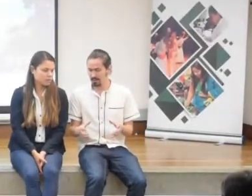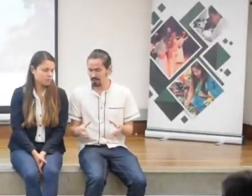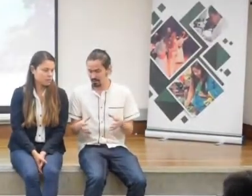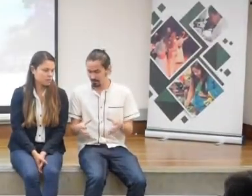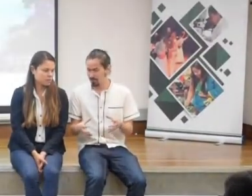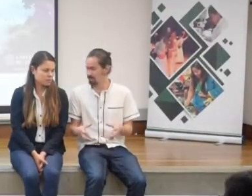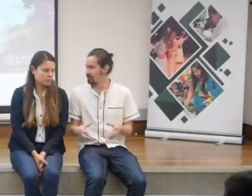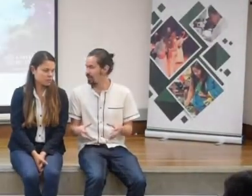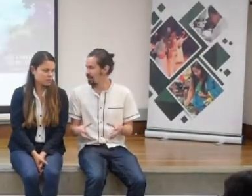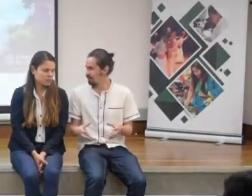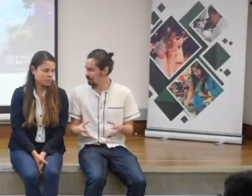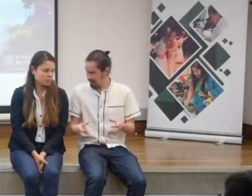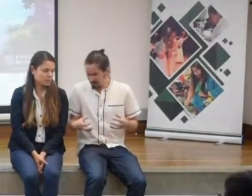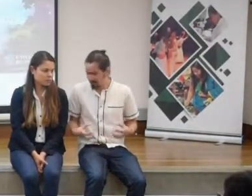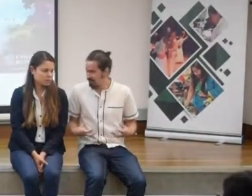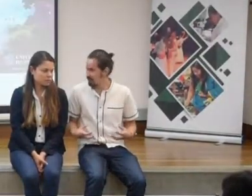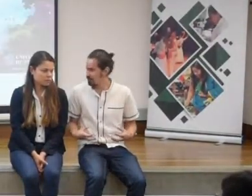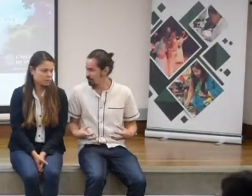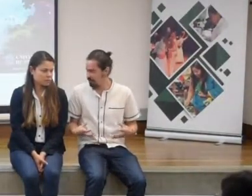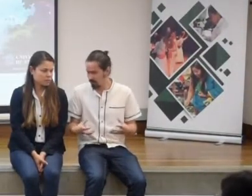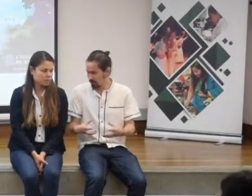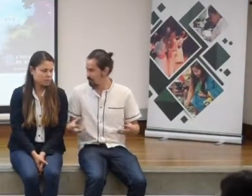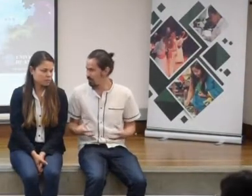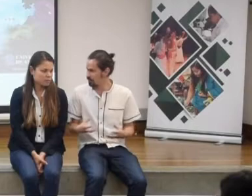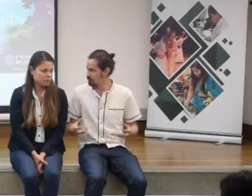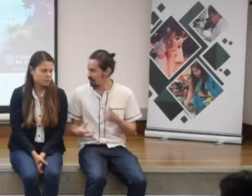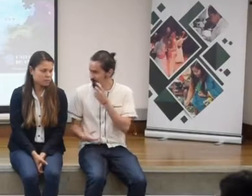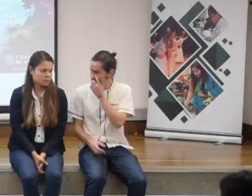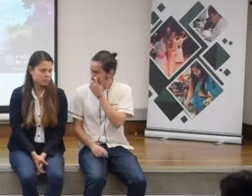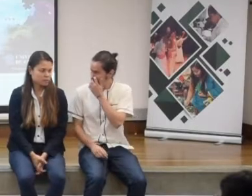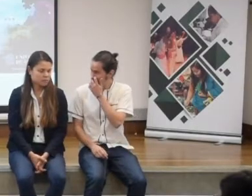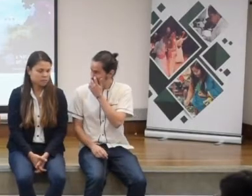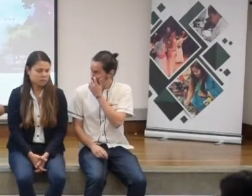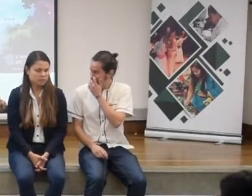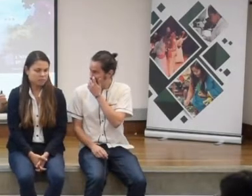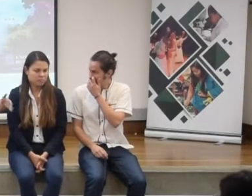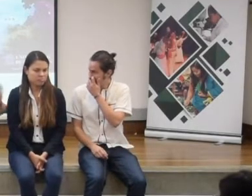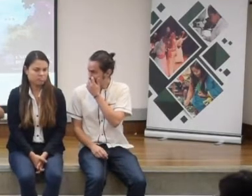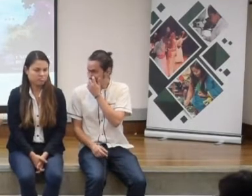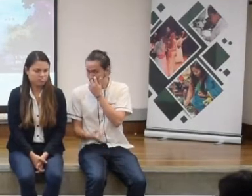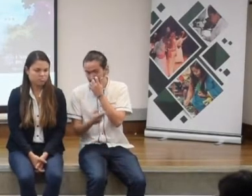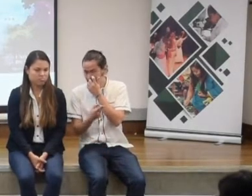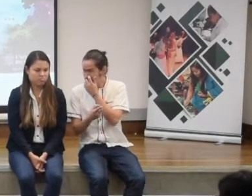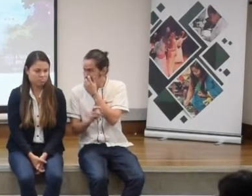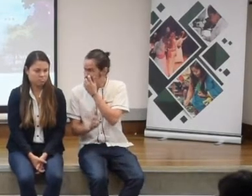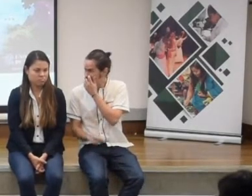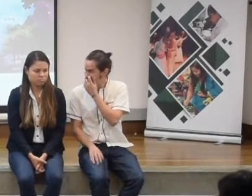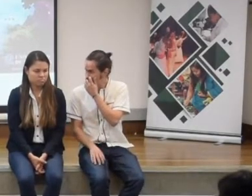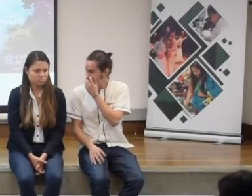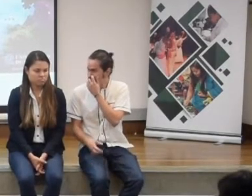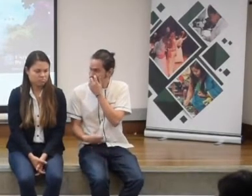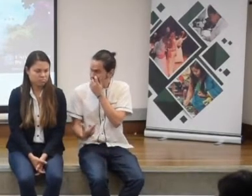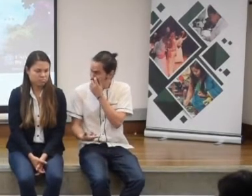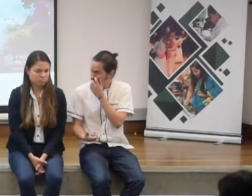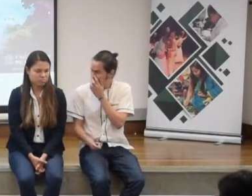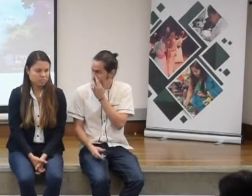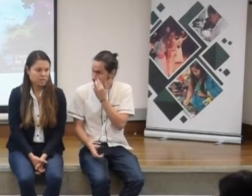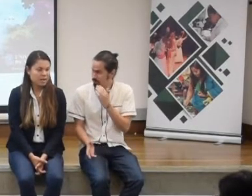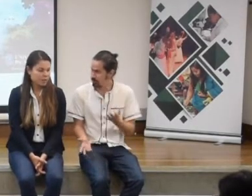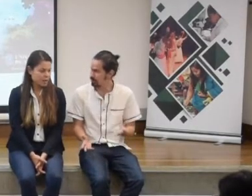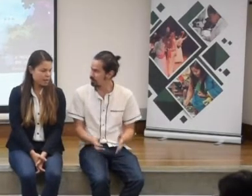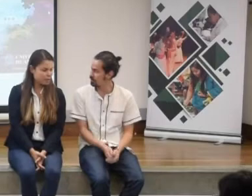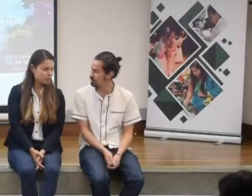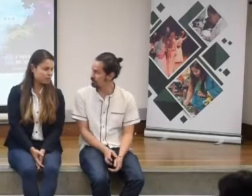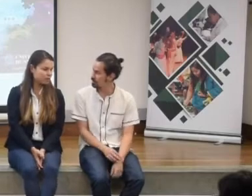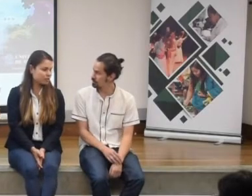más fácil si uno dice, vea, yo por ejemplo no voy a estar en marzo, entonces yo ayudaría en febrero o ayudaría en abril, pero yo en marzo